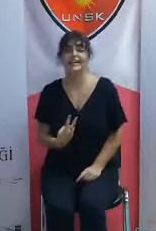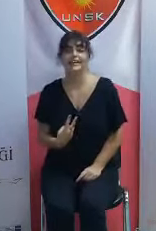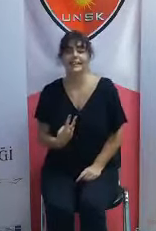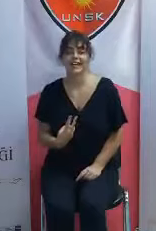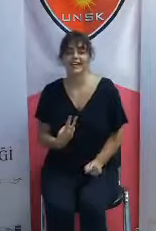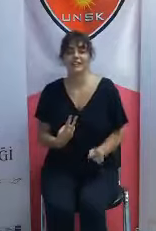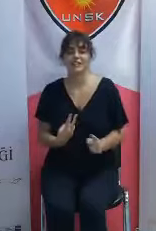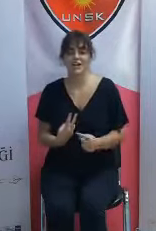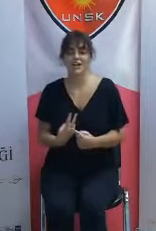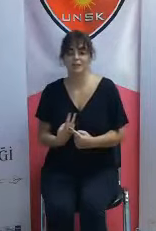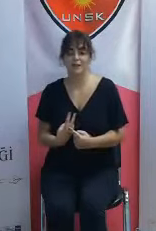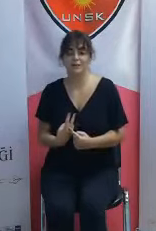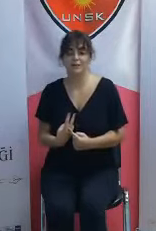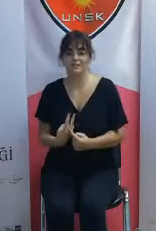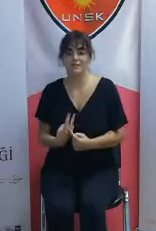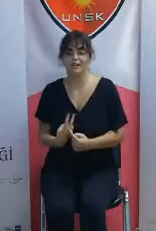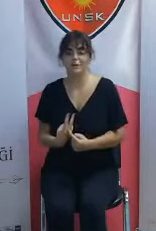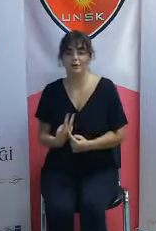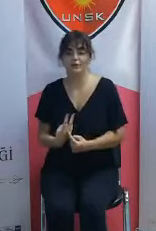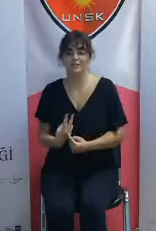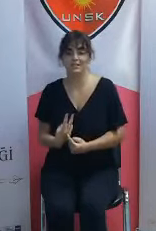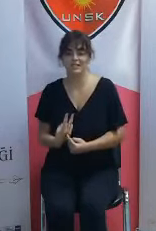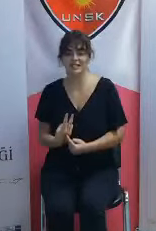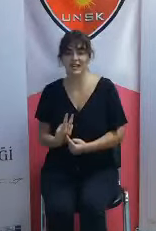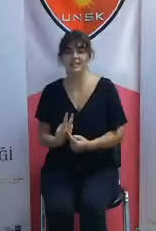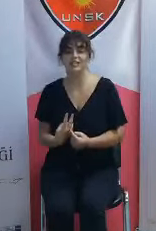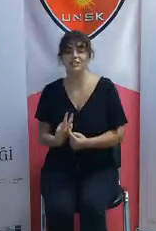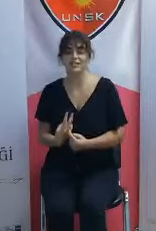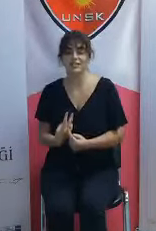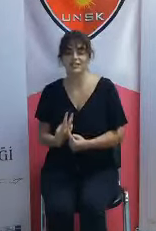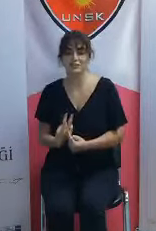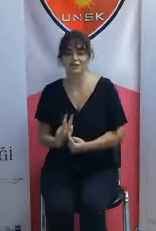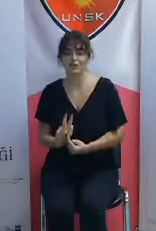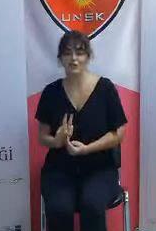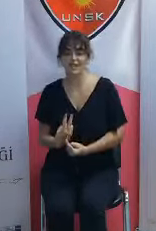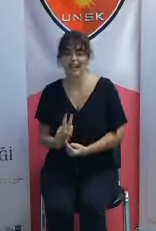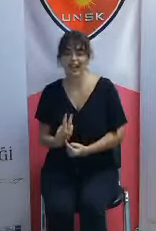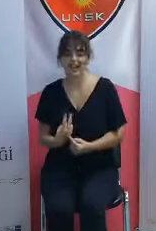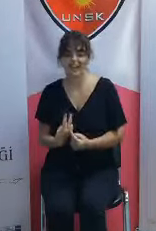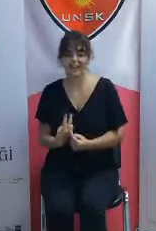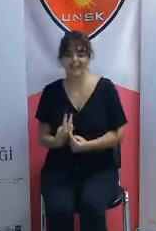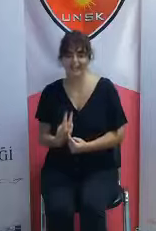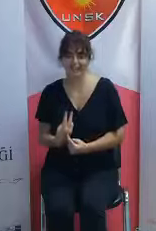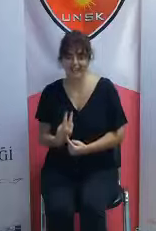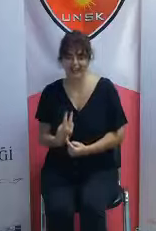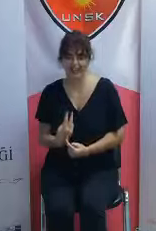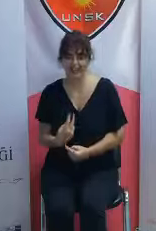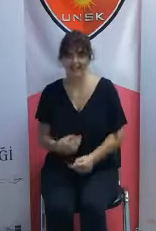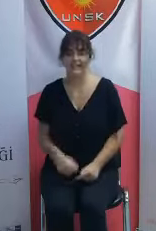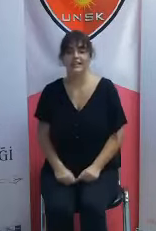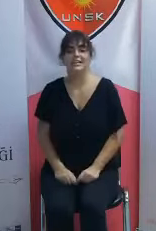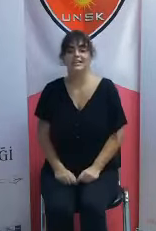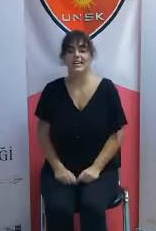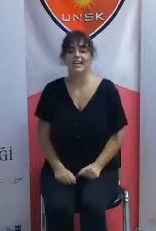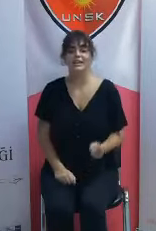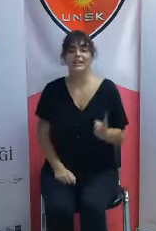Y'yi işaret parmağımız tam ortasından çizgi çiziyoruz. Y. Y. Z'yi